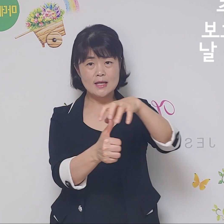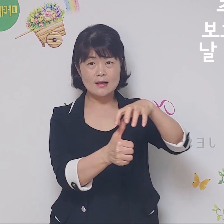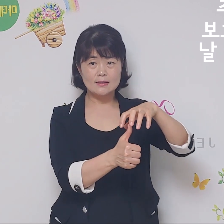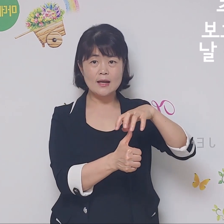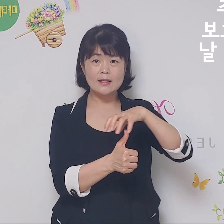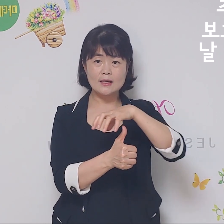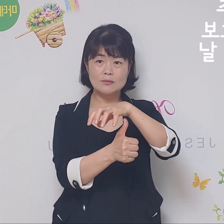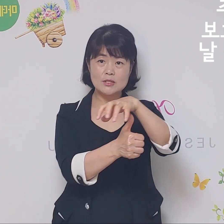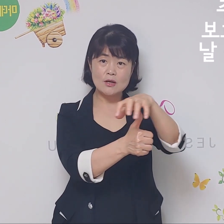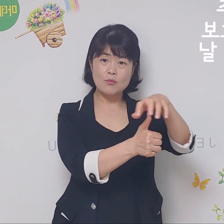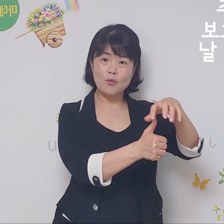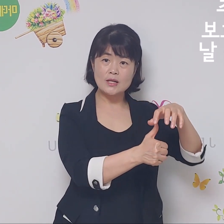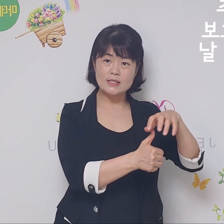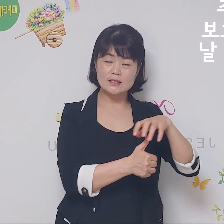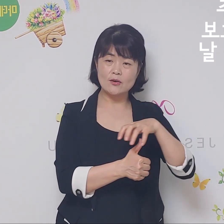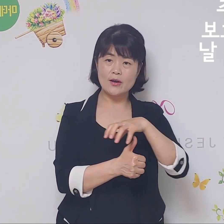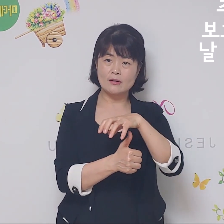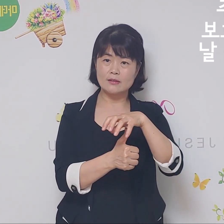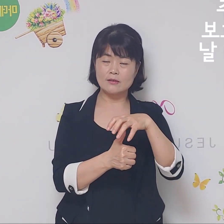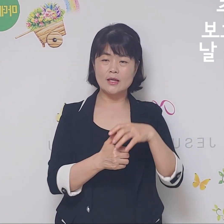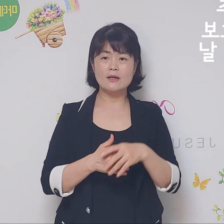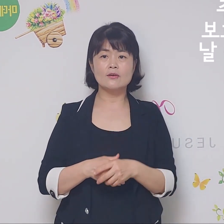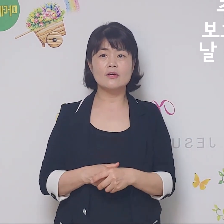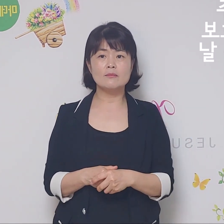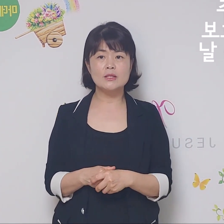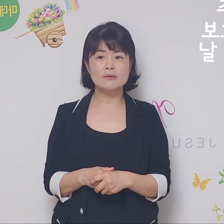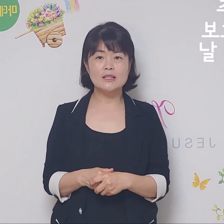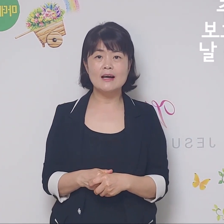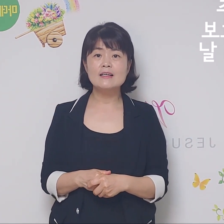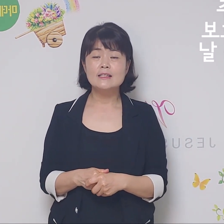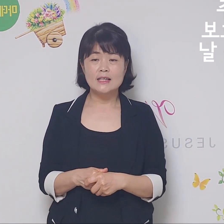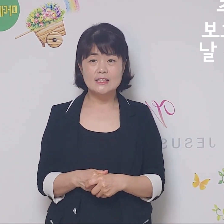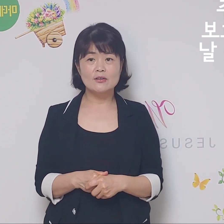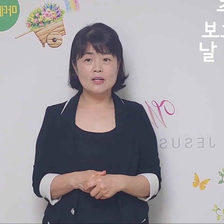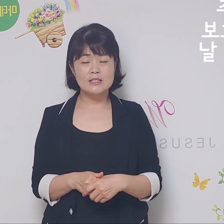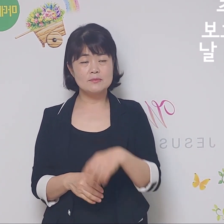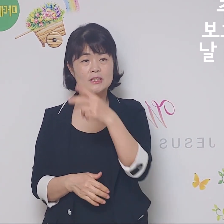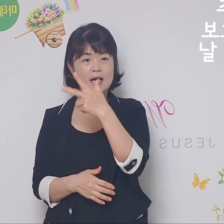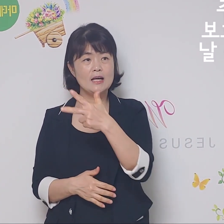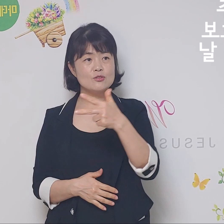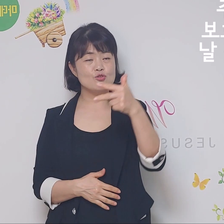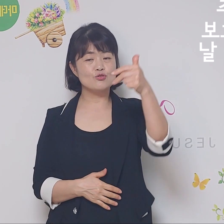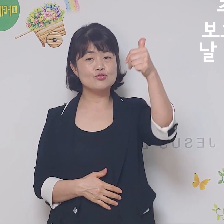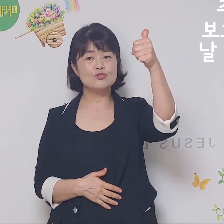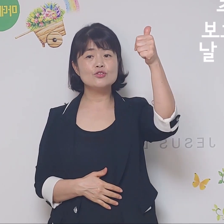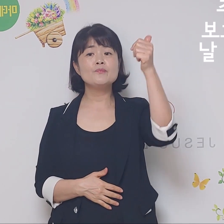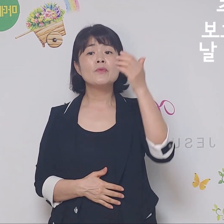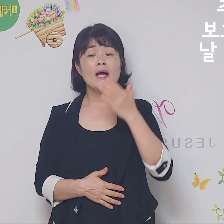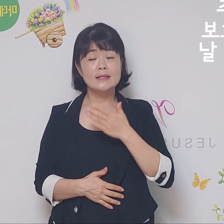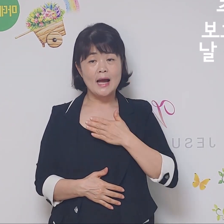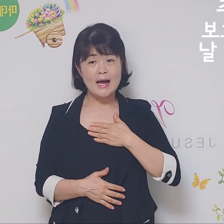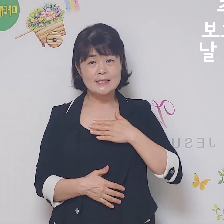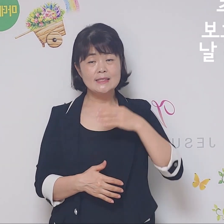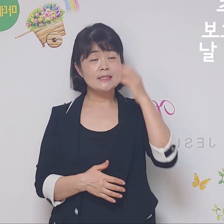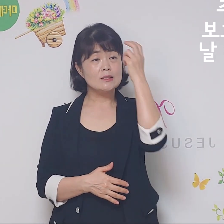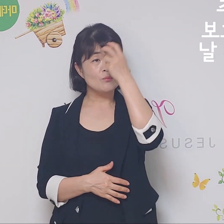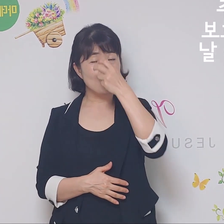항상 따라다니면서 보호하시는 거예요. 이렇게 연결하면 됩니다. 다시 연결하겠습니다. 주 나를